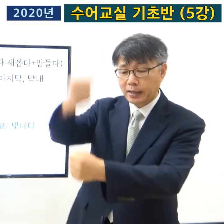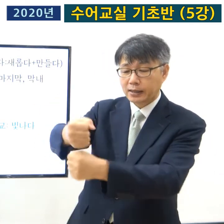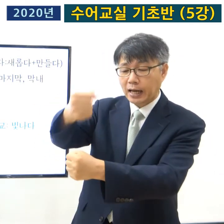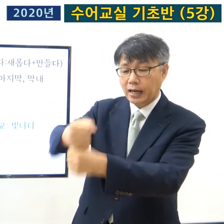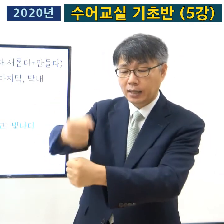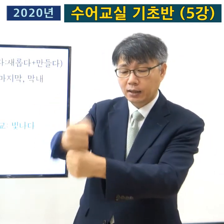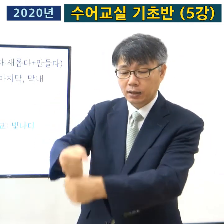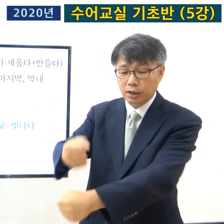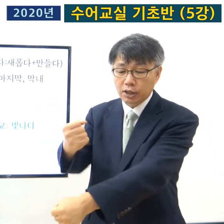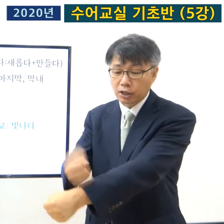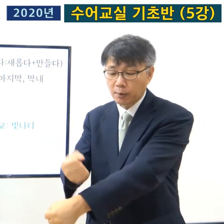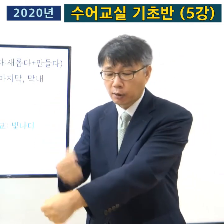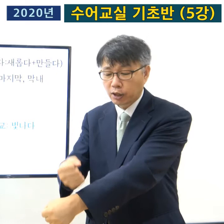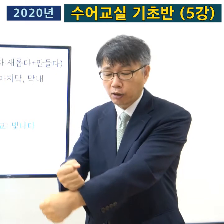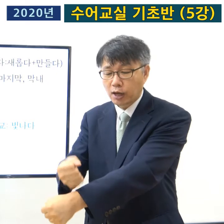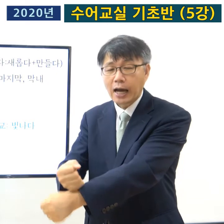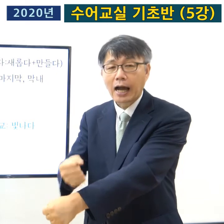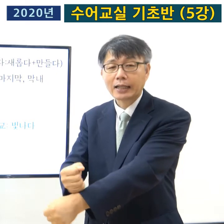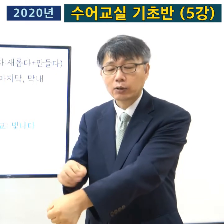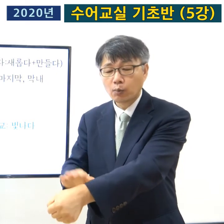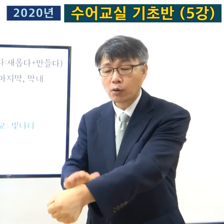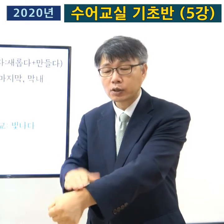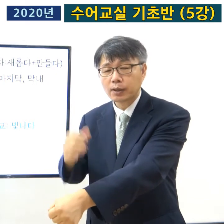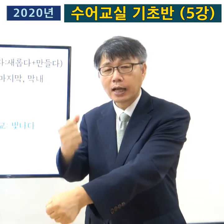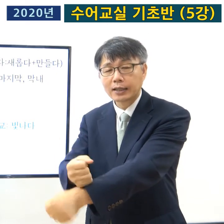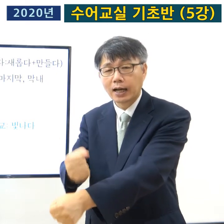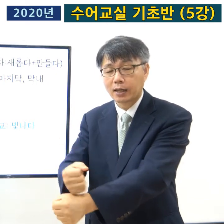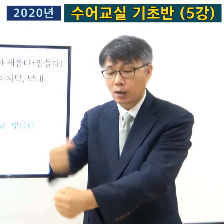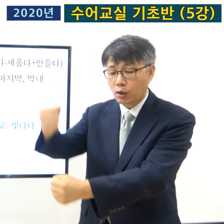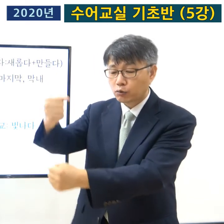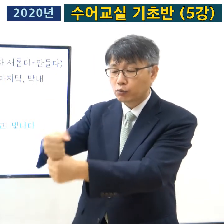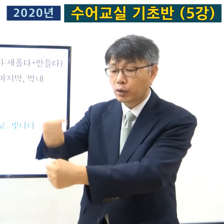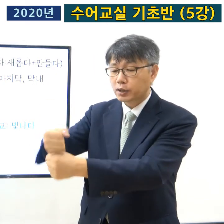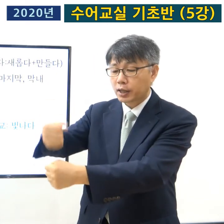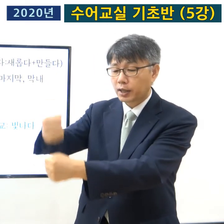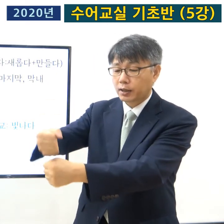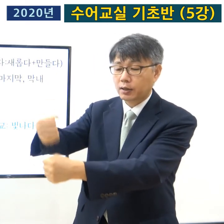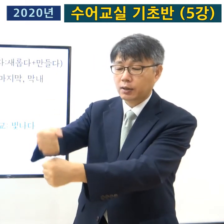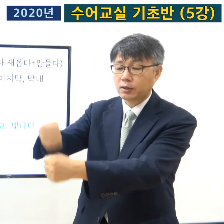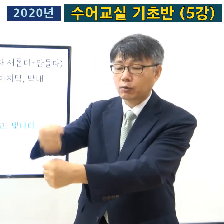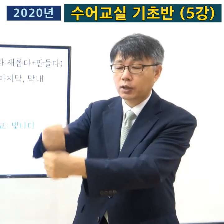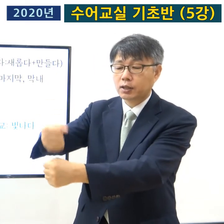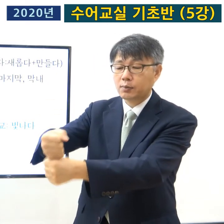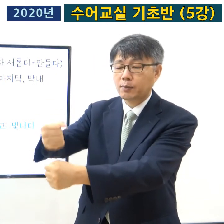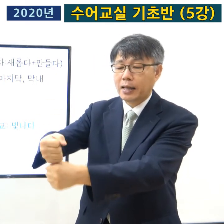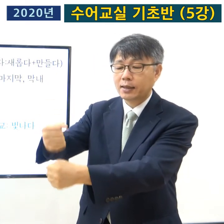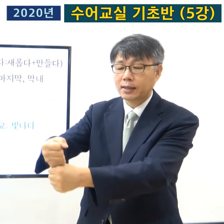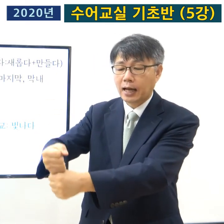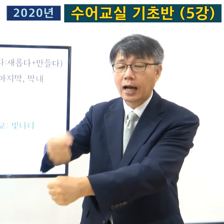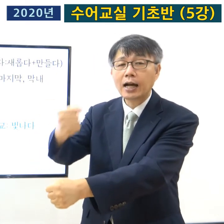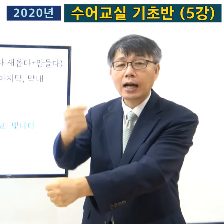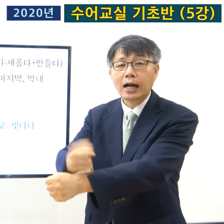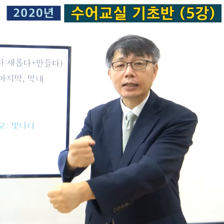만들다. 이렇게 하면 어떻게 해요? 하다. 손목을 치면 하다. 주먹을 이렇게 쥐고 이렇게 치면 만들다.